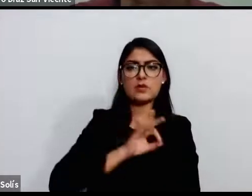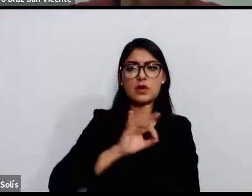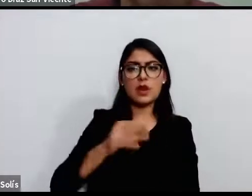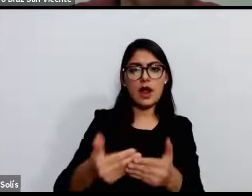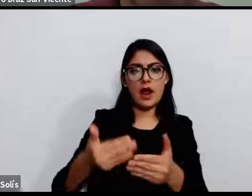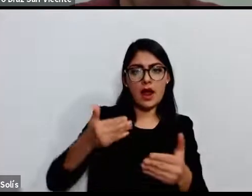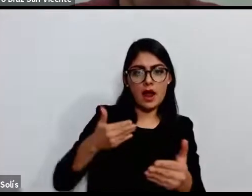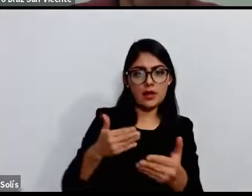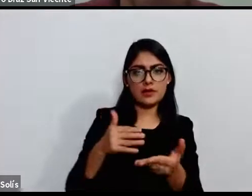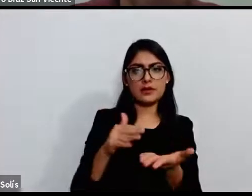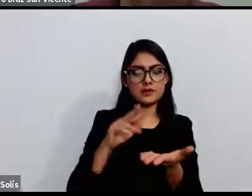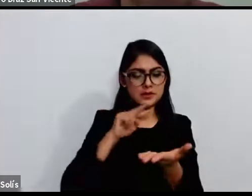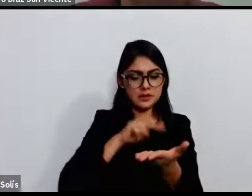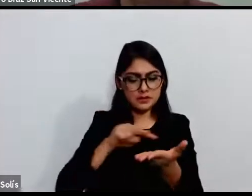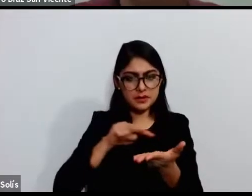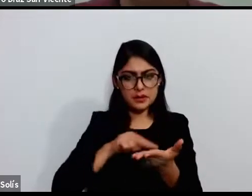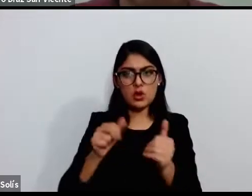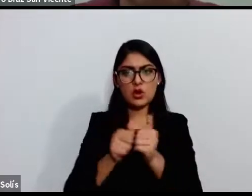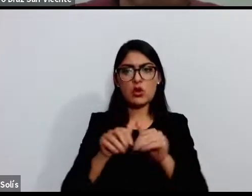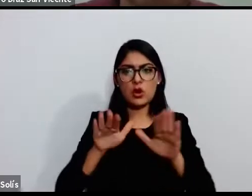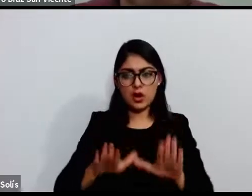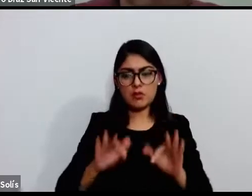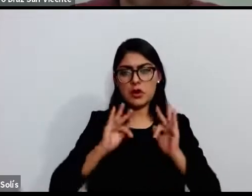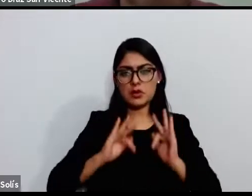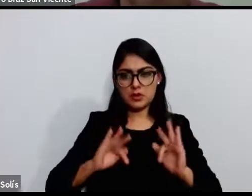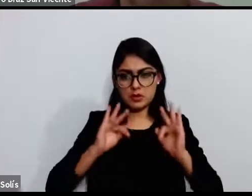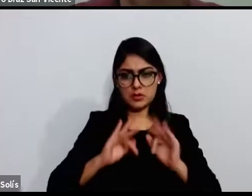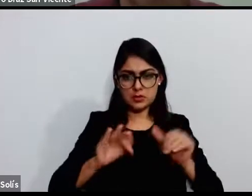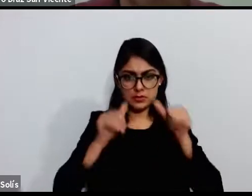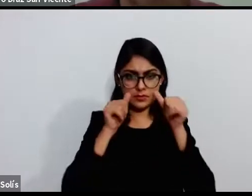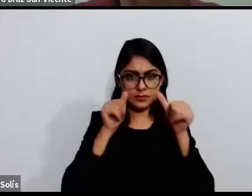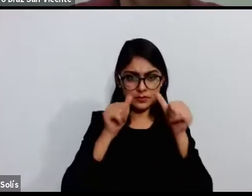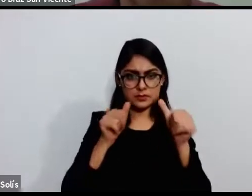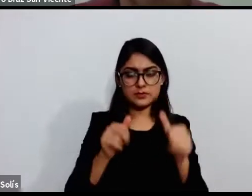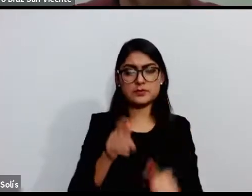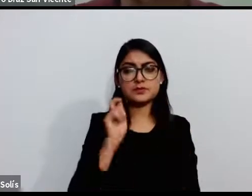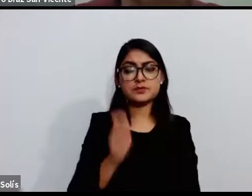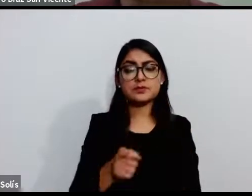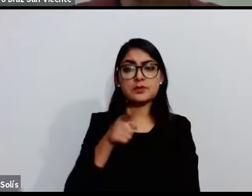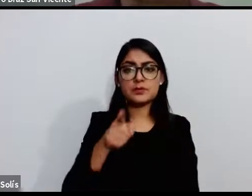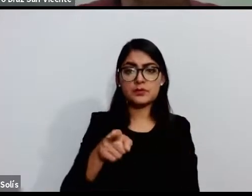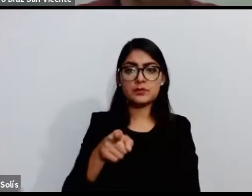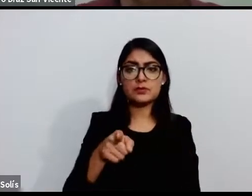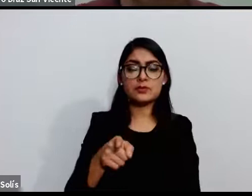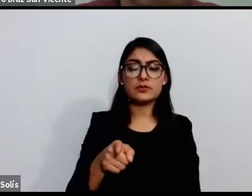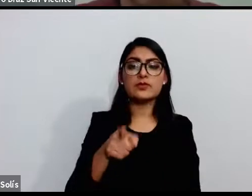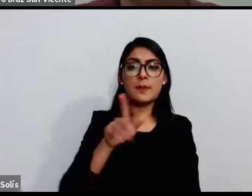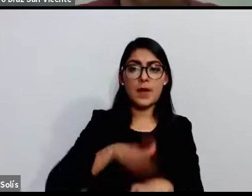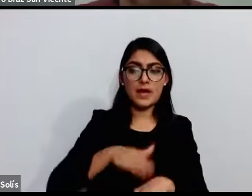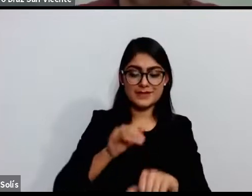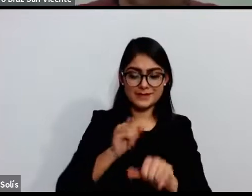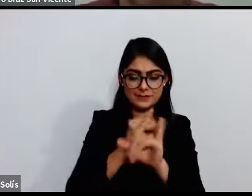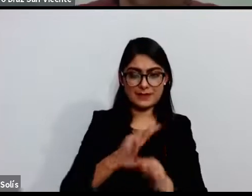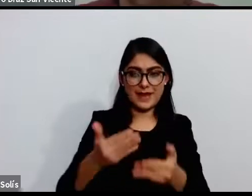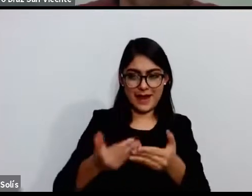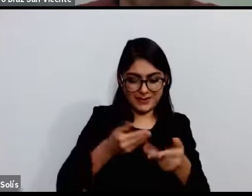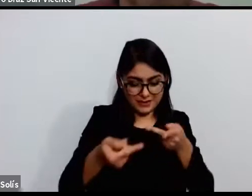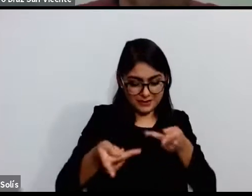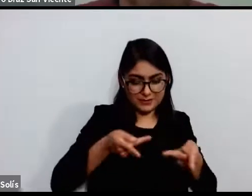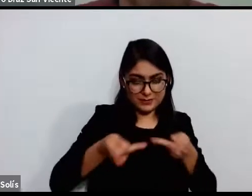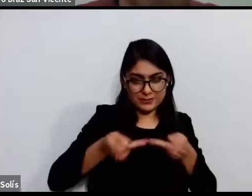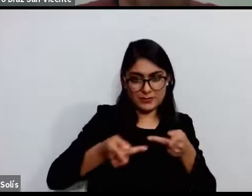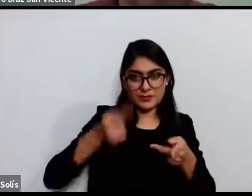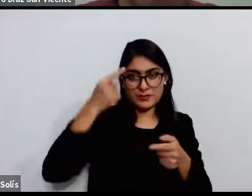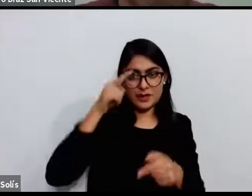con tranquilidad, con calma, y también lleguen pues ya con más información para la sesión del doctor